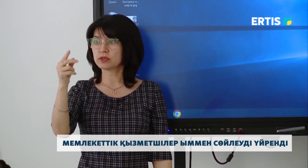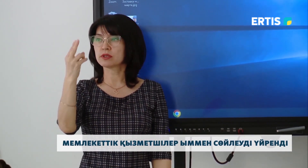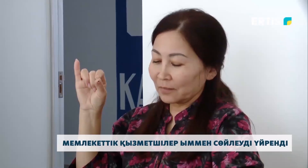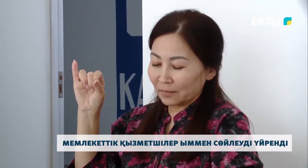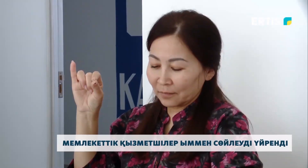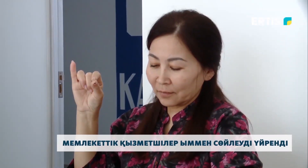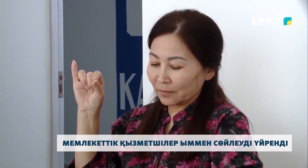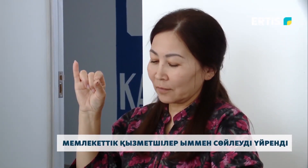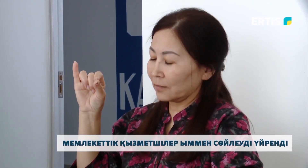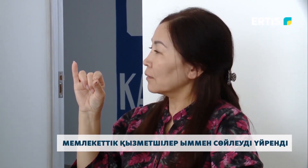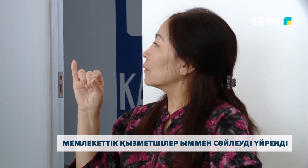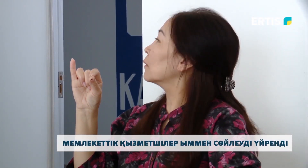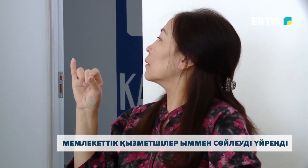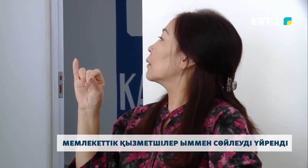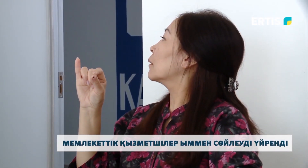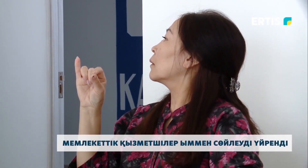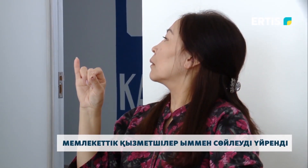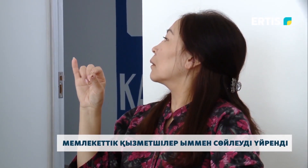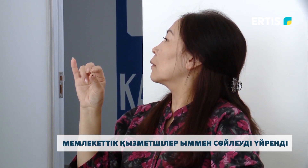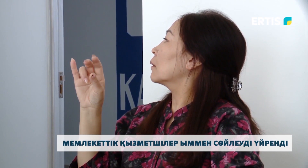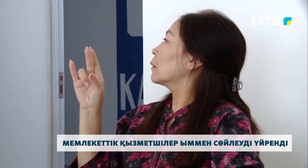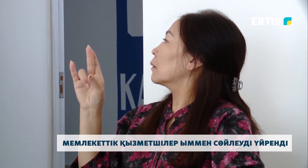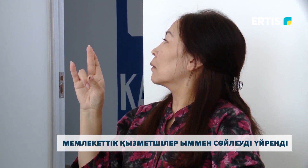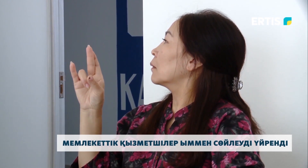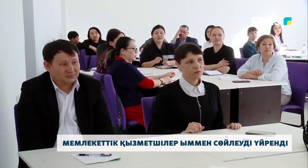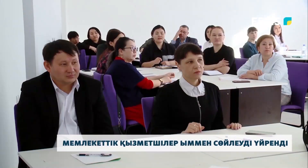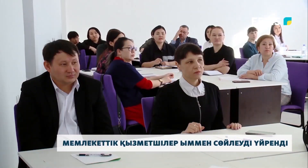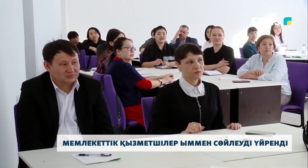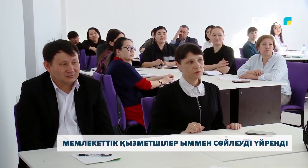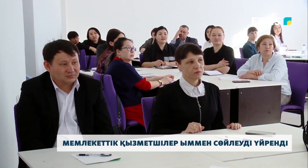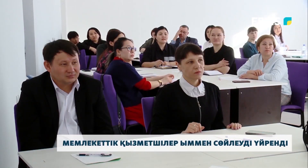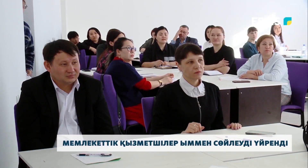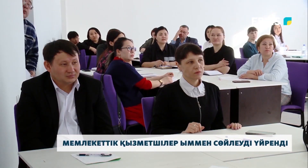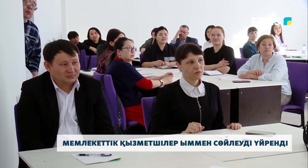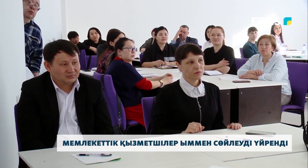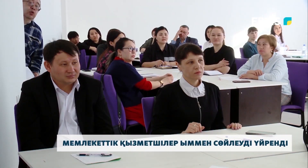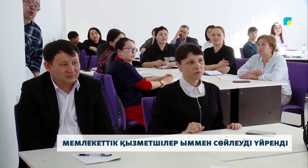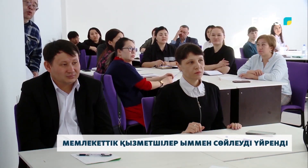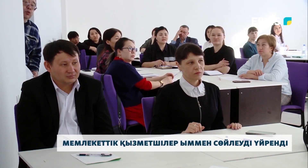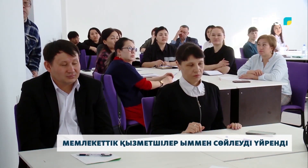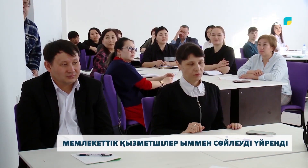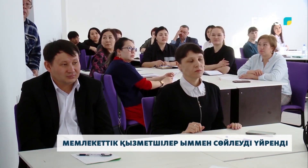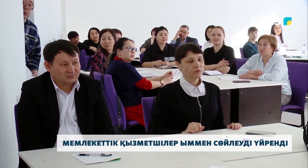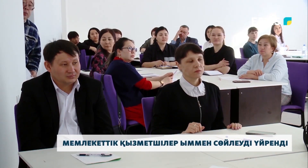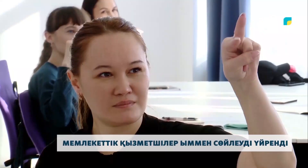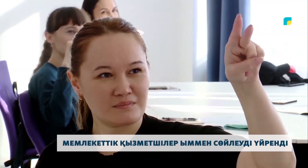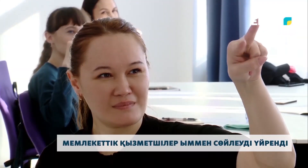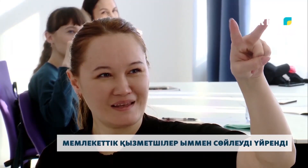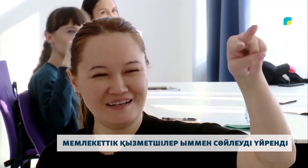тағы 365 адам азаматтарға арналған үкімет мемлекеттік корпорациясының фронт кеңселерінде қызмет атқарады. Барлығы халықпен тікелей жұмыс